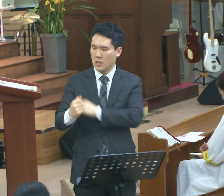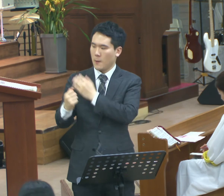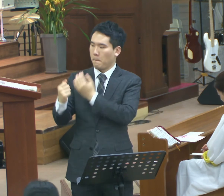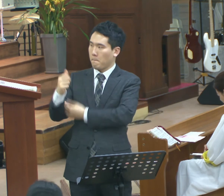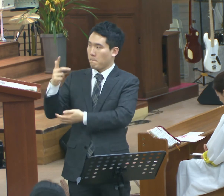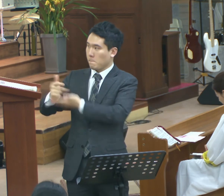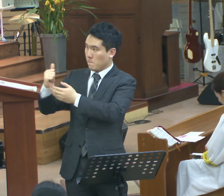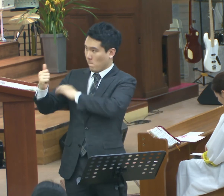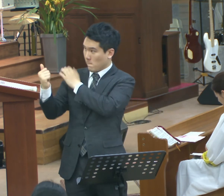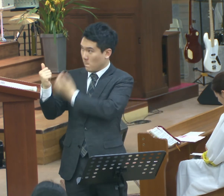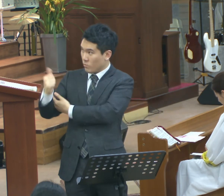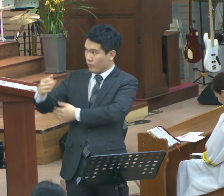돌같은 마음이 된다고 가르쳐줘요.